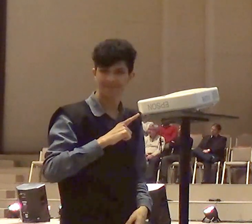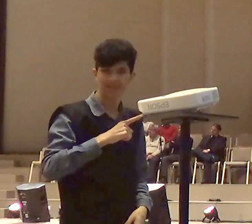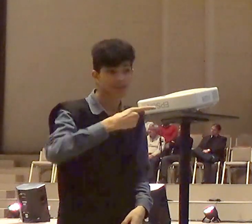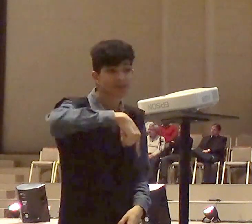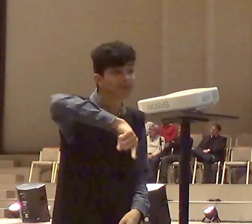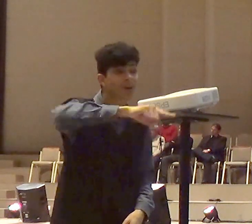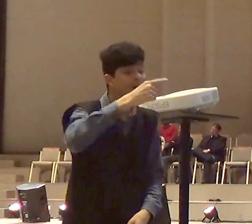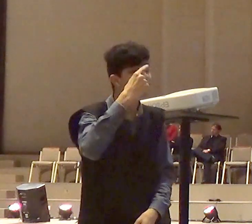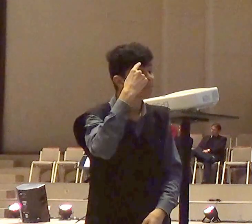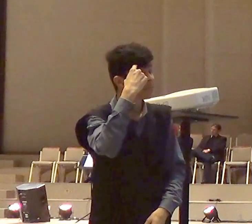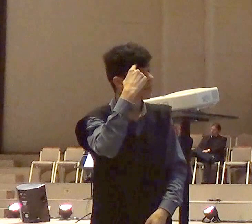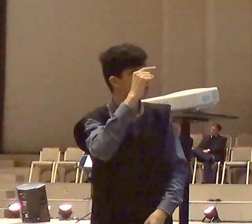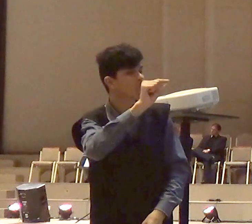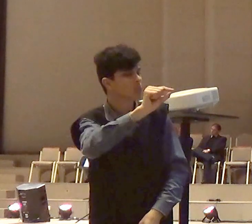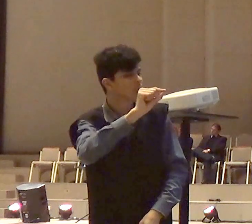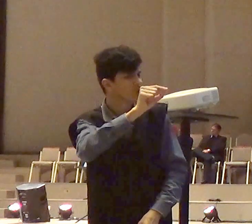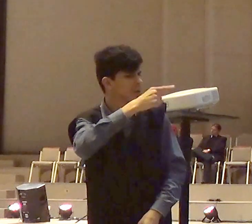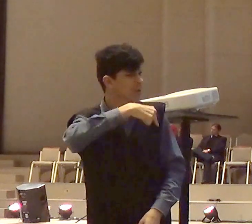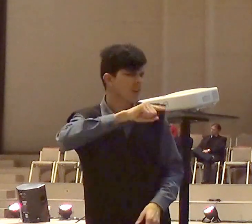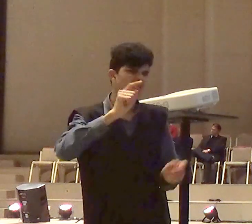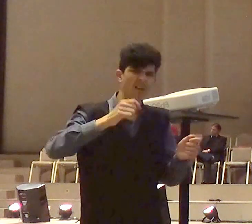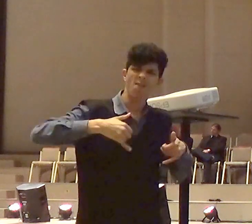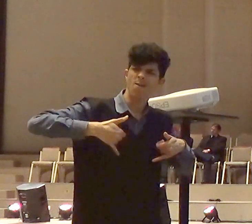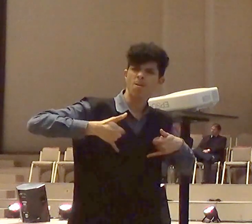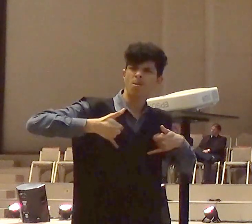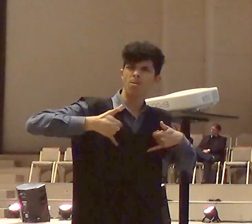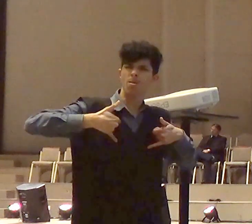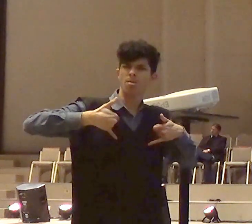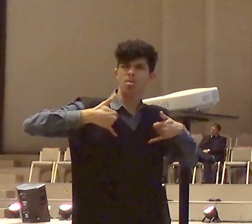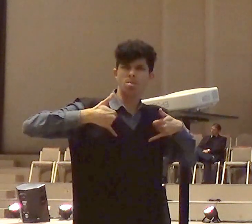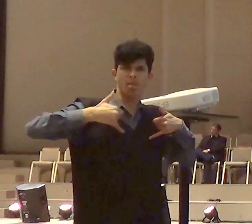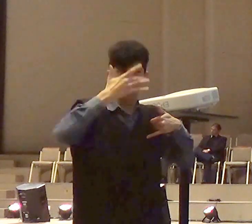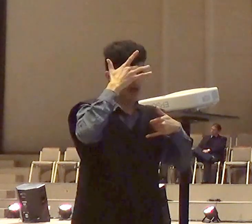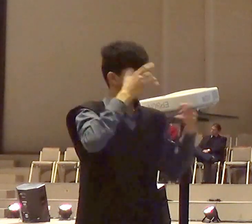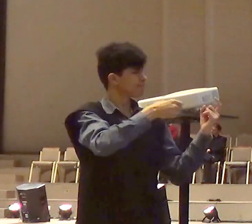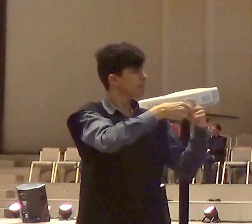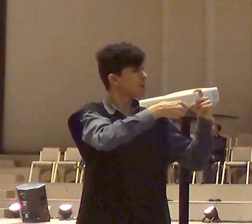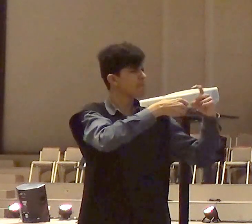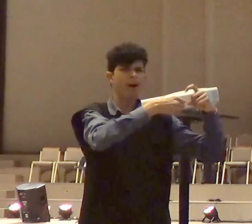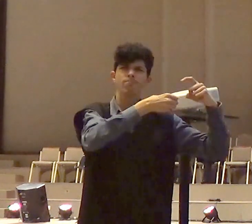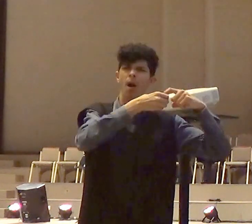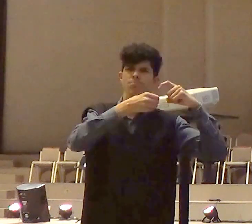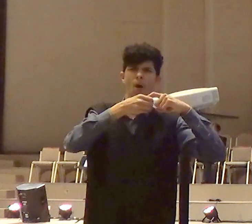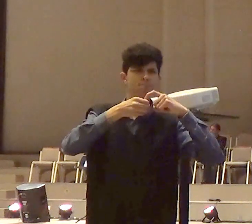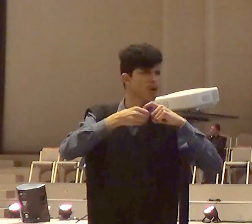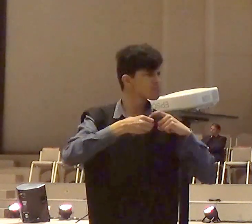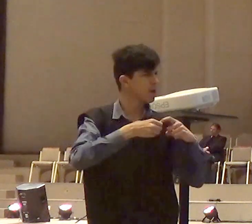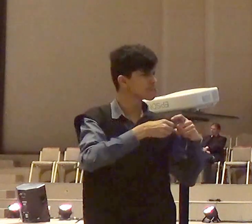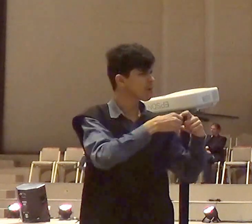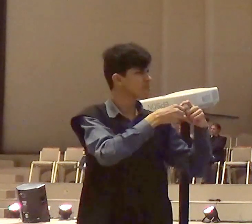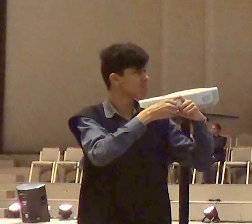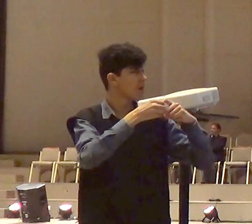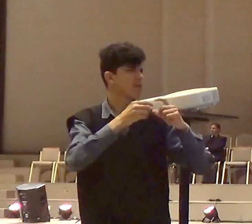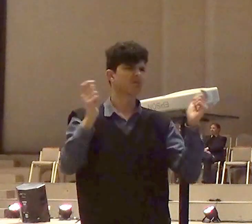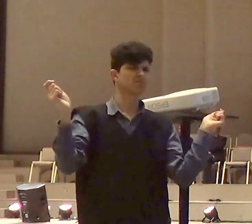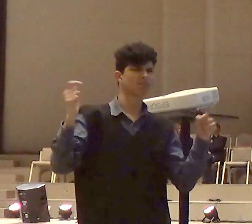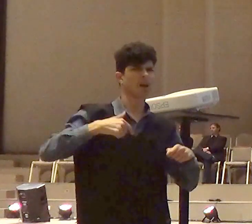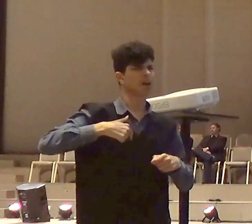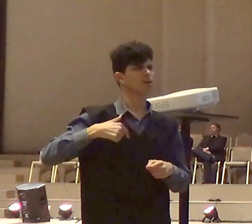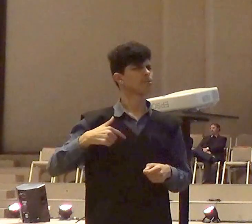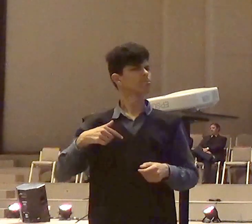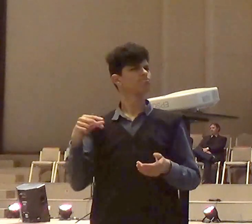construir a nossa própria Torre de Babel venceremos os propósitos de Deus para nós e vamos poder